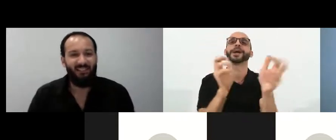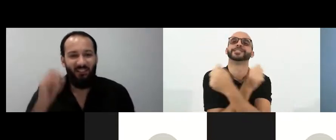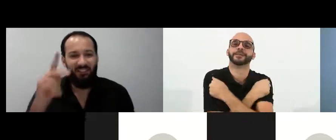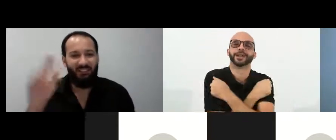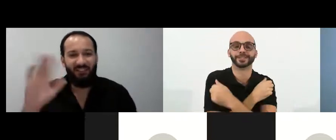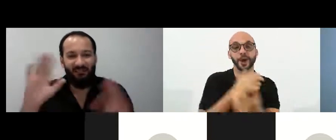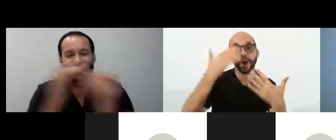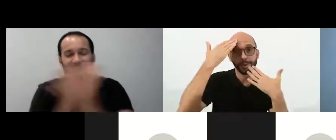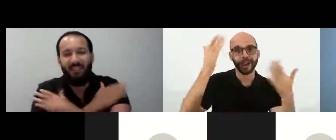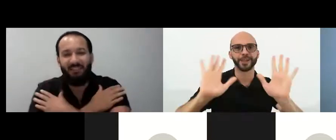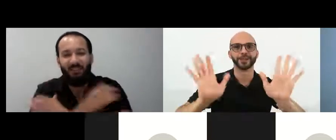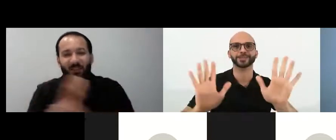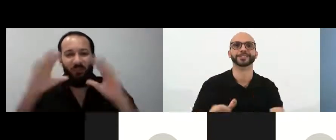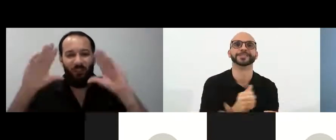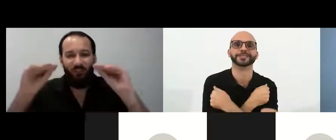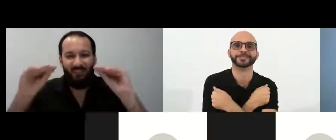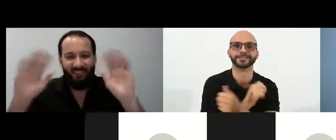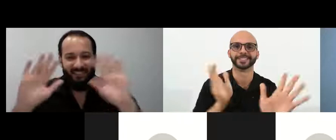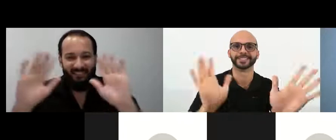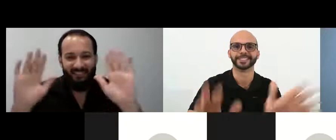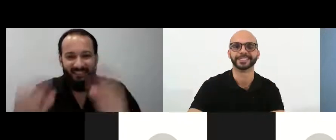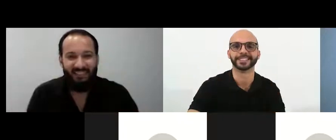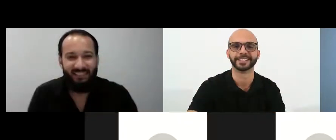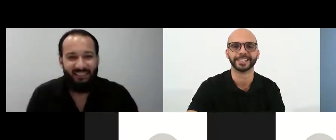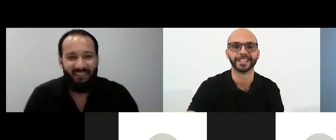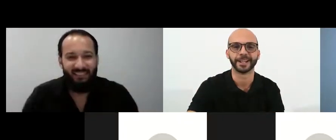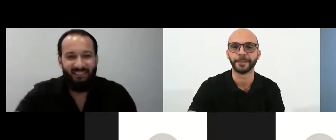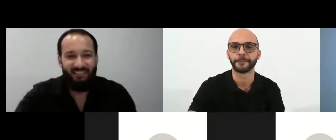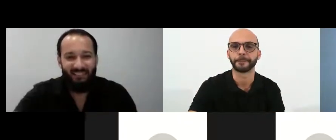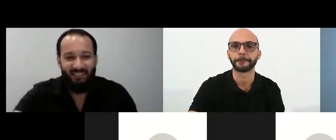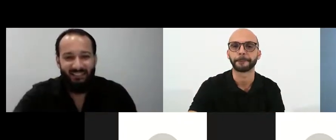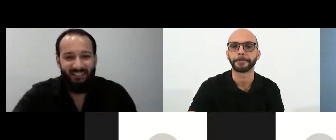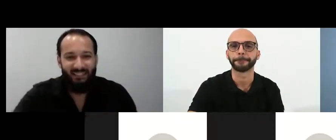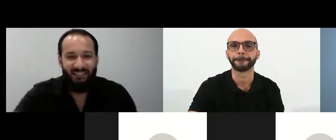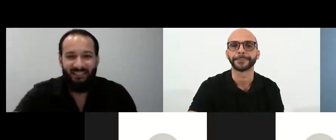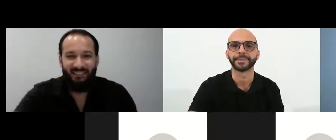de Arte e Cultura. Um abraço a todos. Sintam-se todos abraçados.